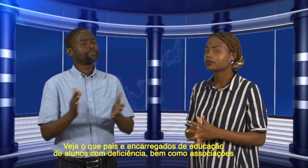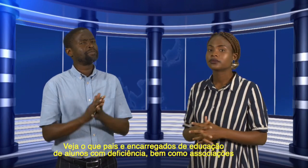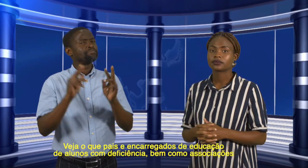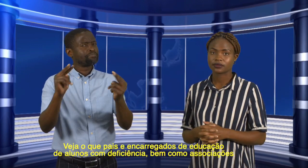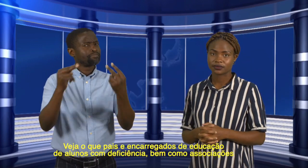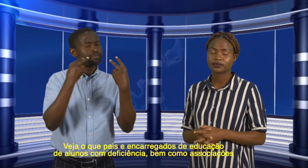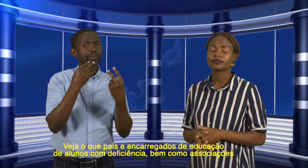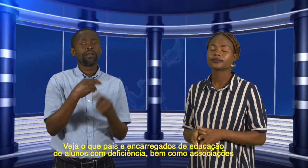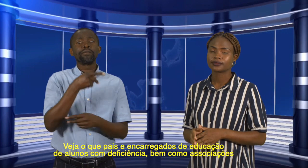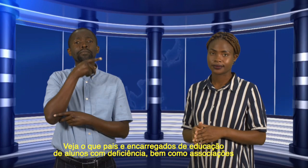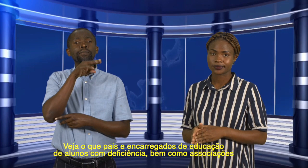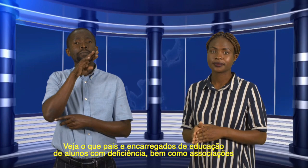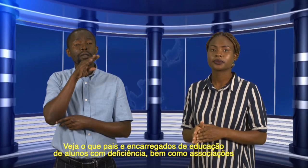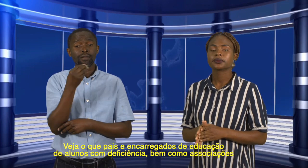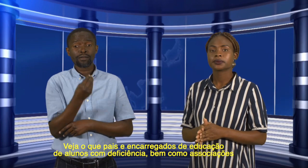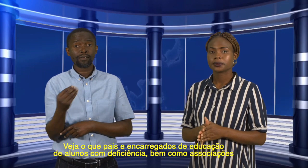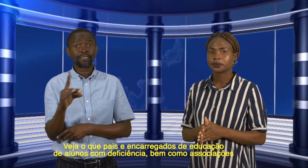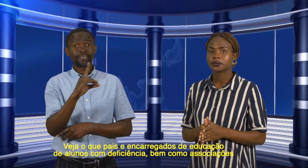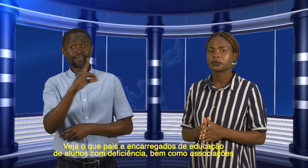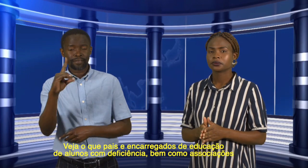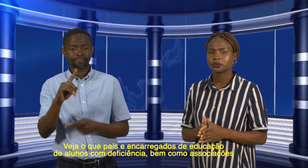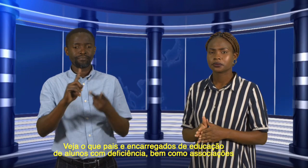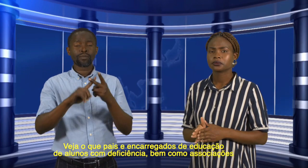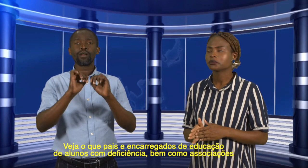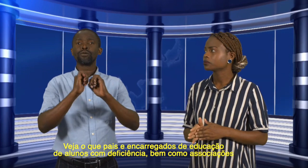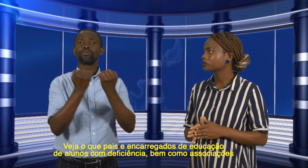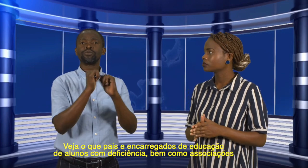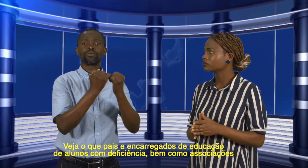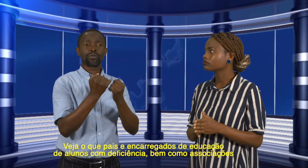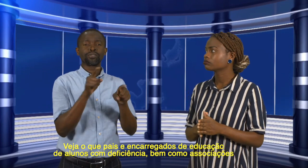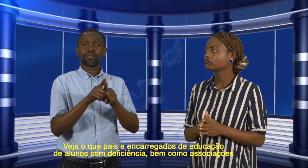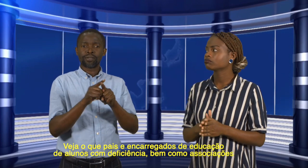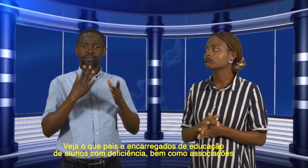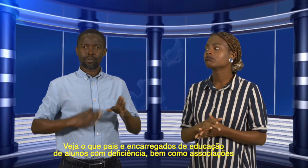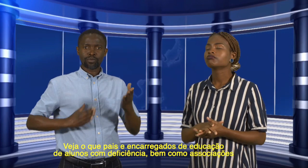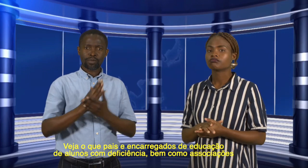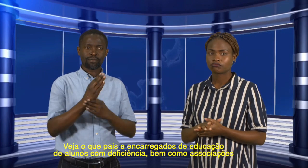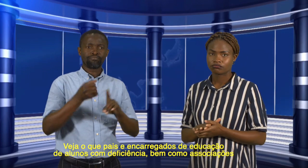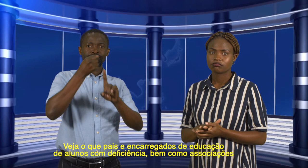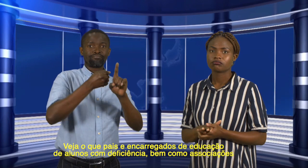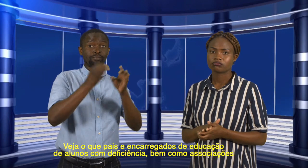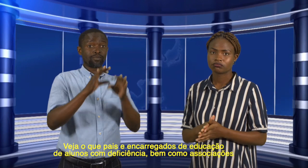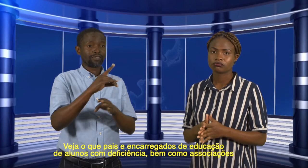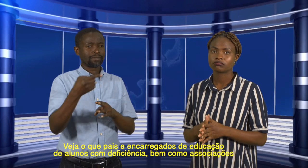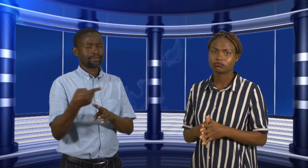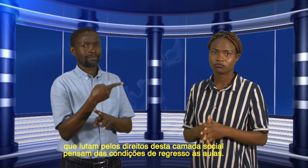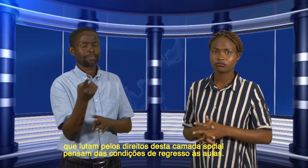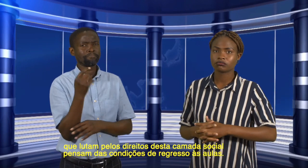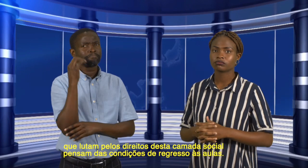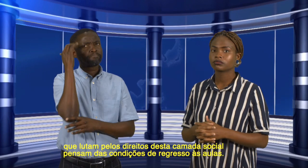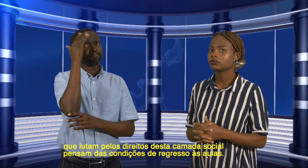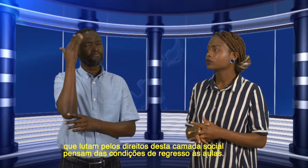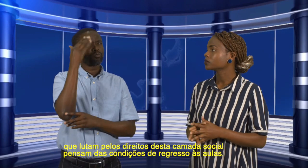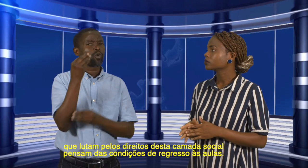Veja o que pais e encarregados de educação de alunos com deficiência, bem como associações que